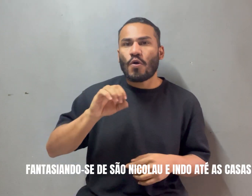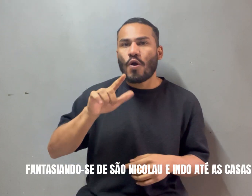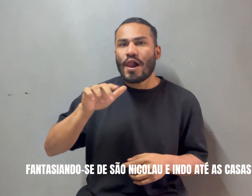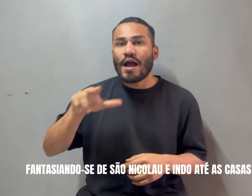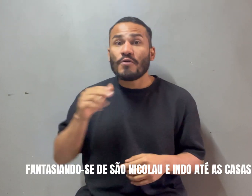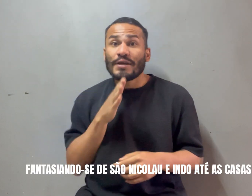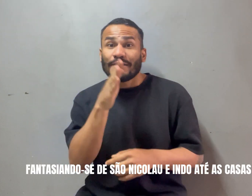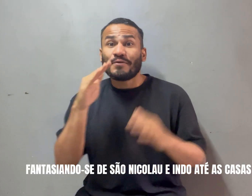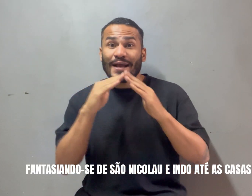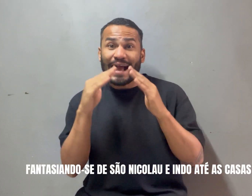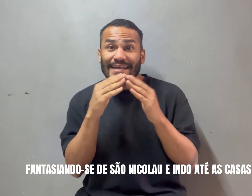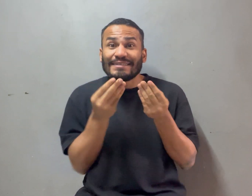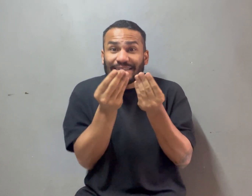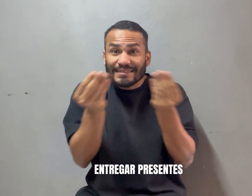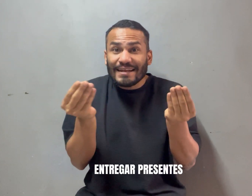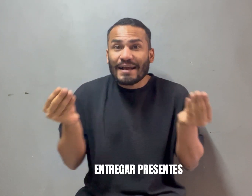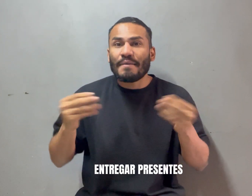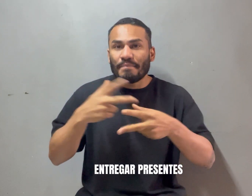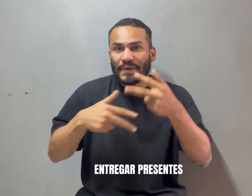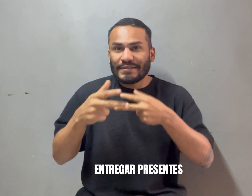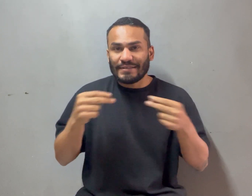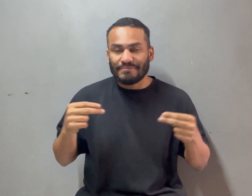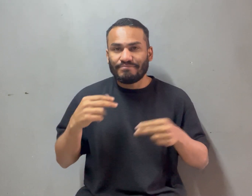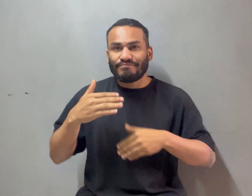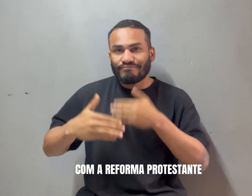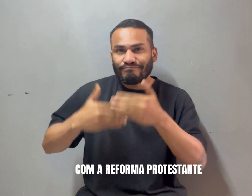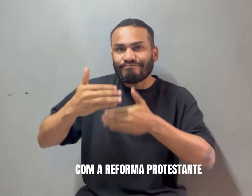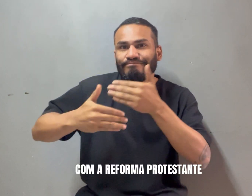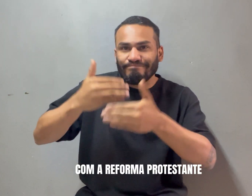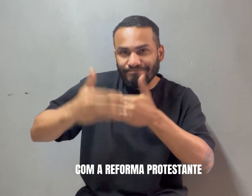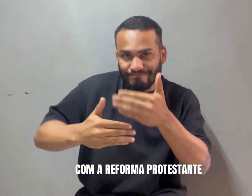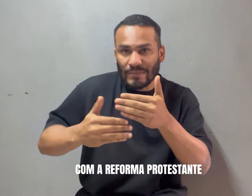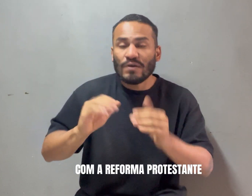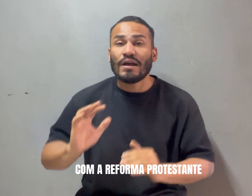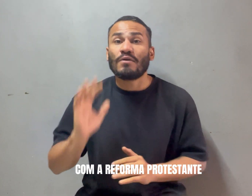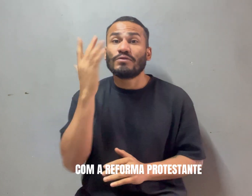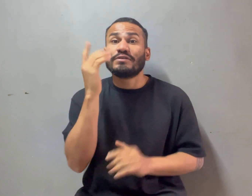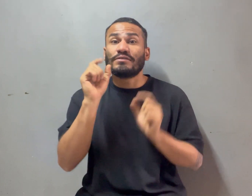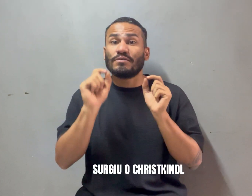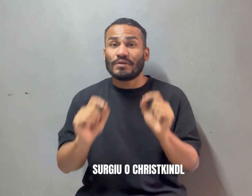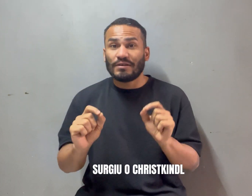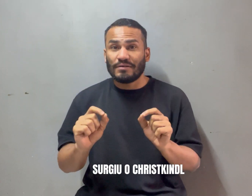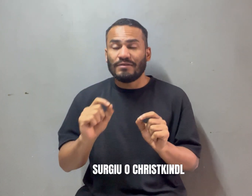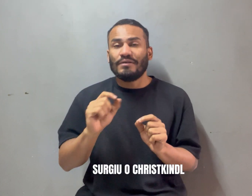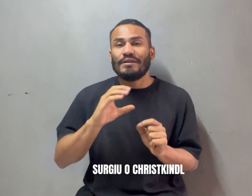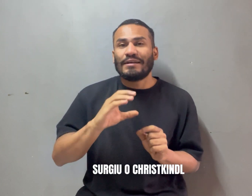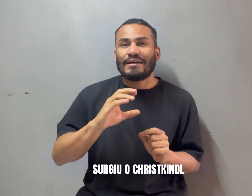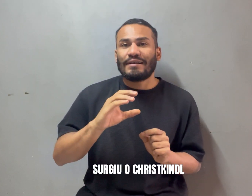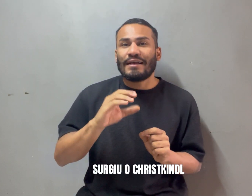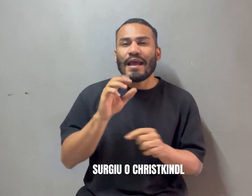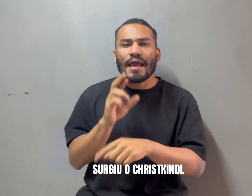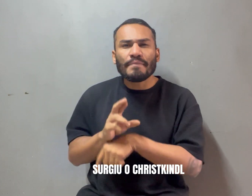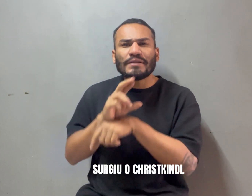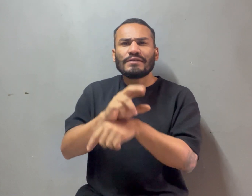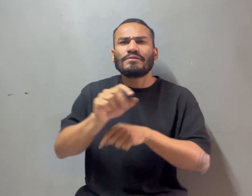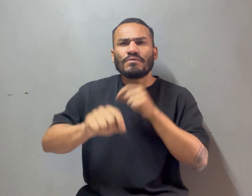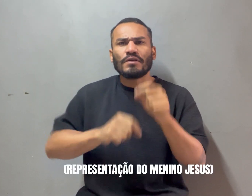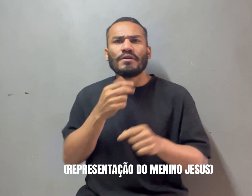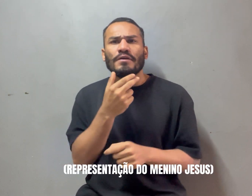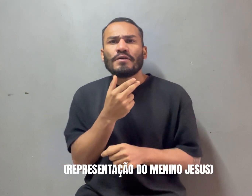Nicolau e indo até as casas entregar presentes. Com a reforma protestante, surgiu o Christkindl, representação